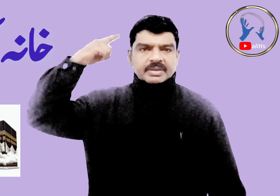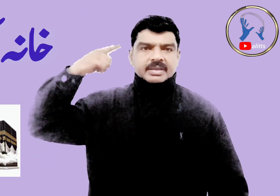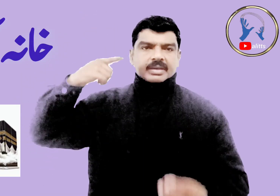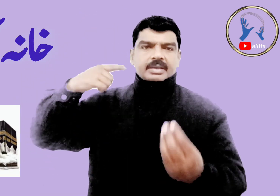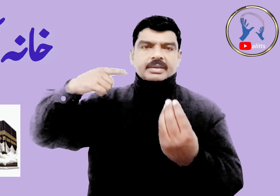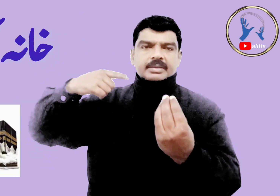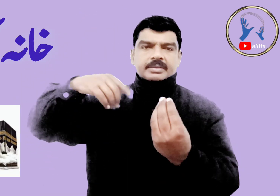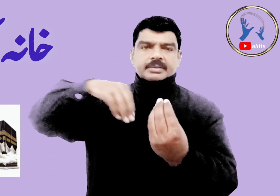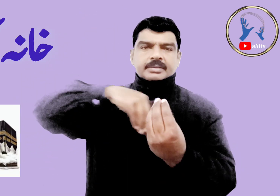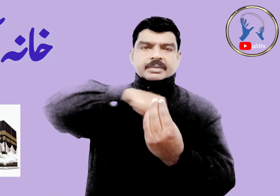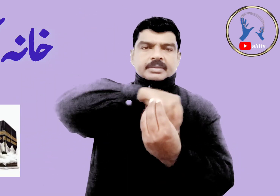ब्लैक